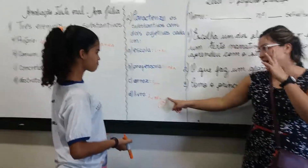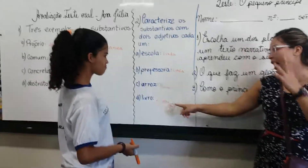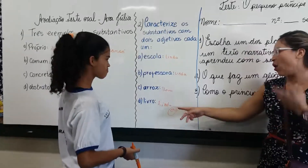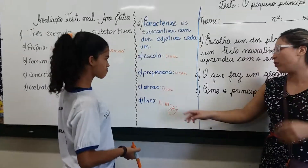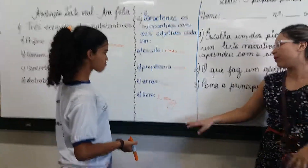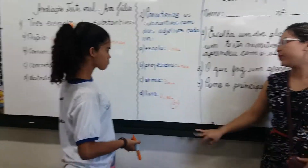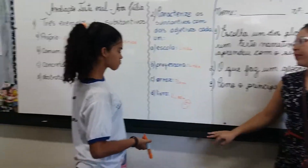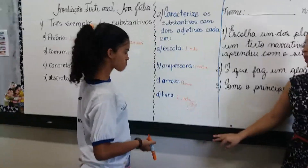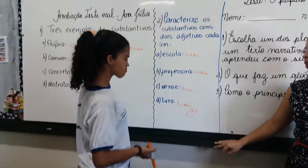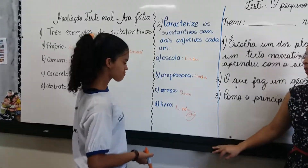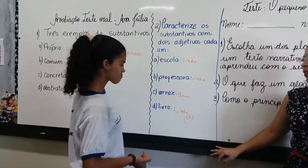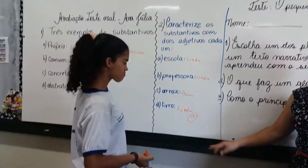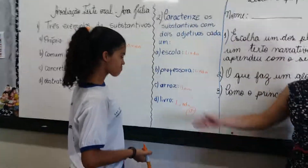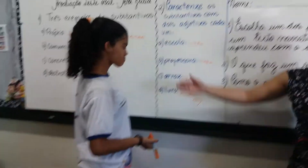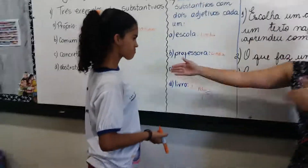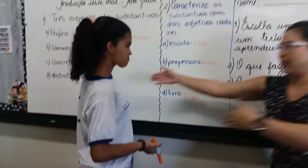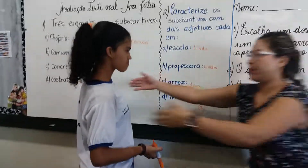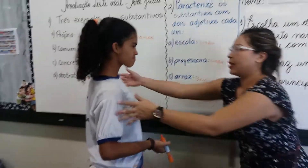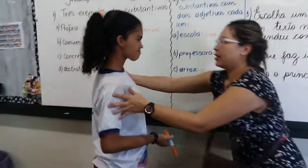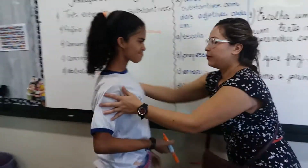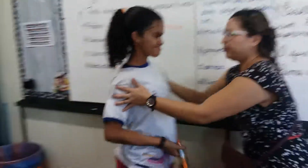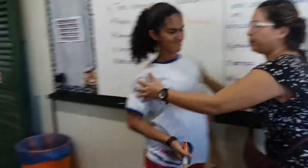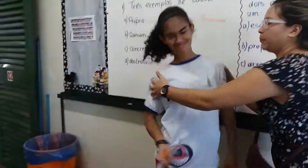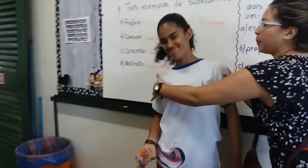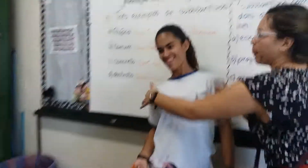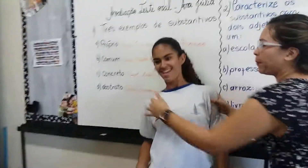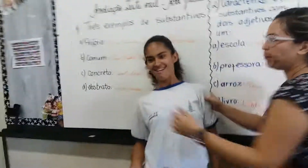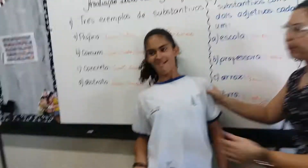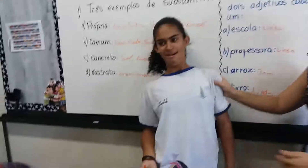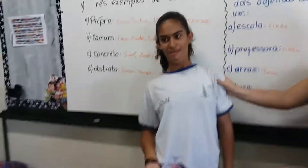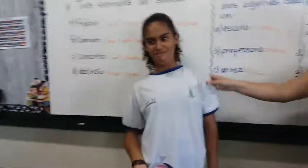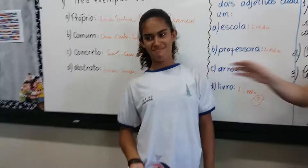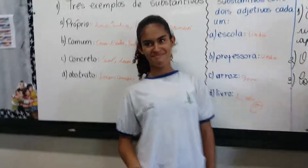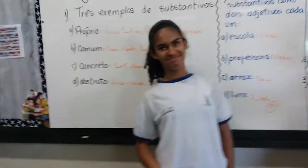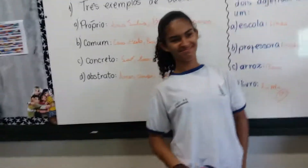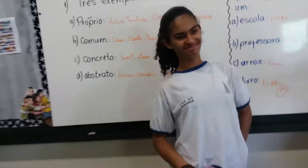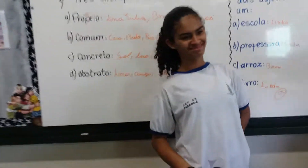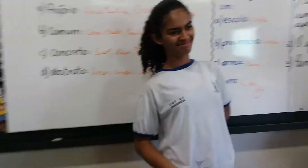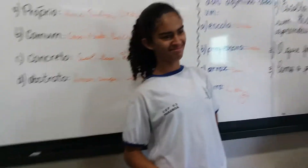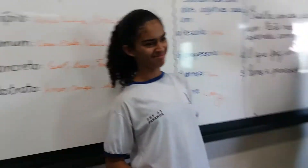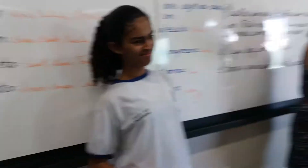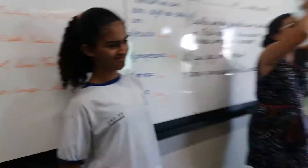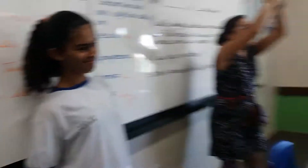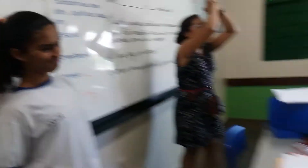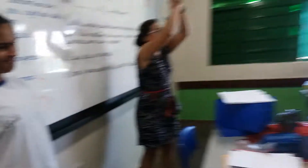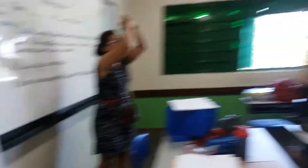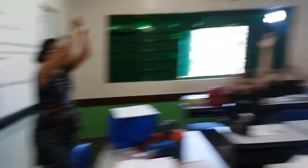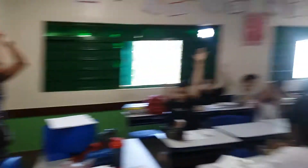Isso. Legal. Gente, parabéns pra Ana Júlia. Como é que a gente bate palma?